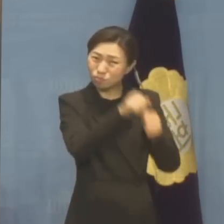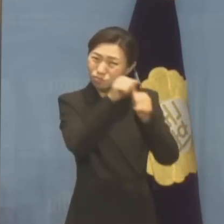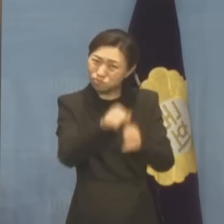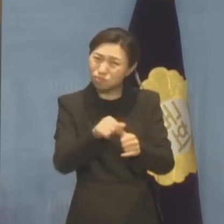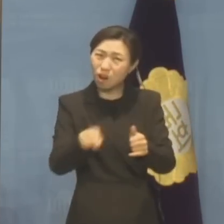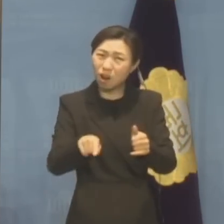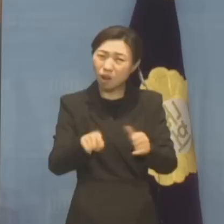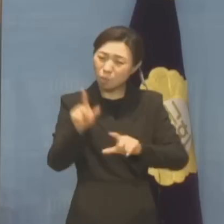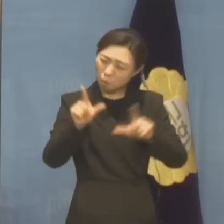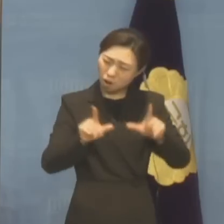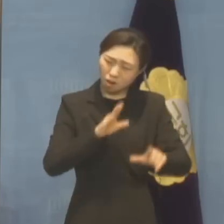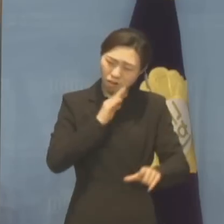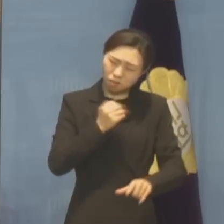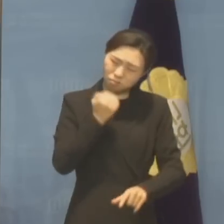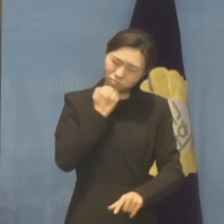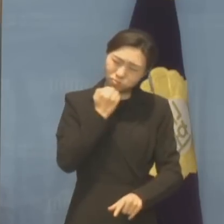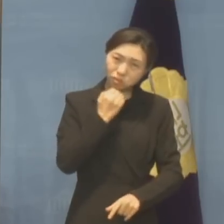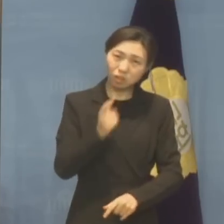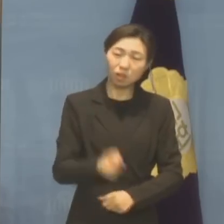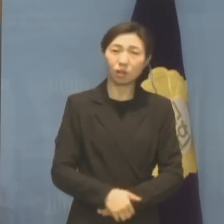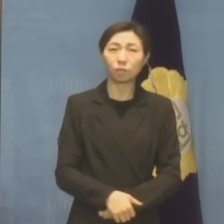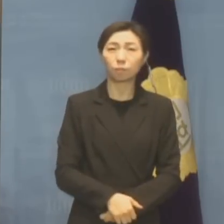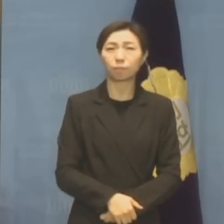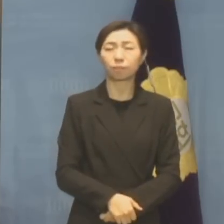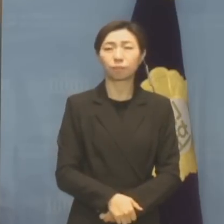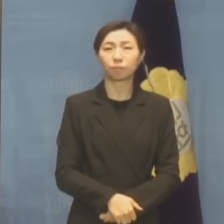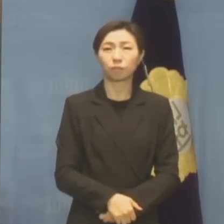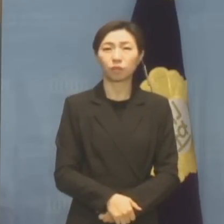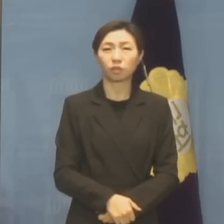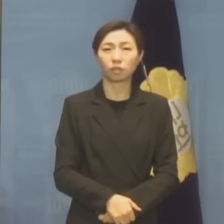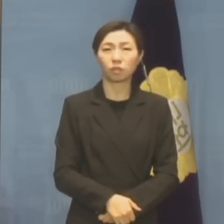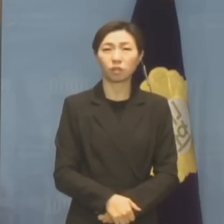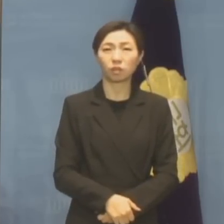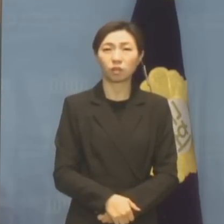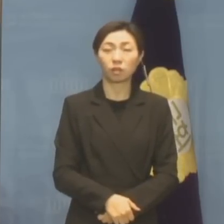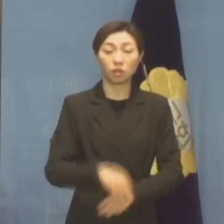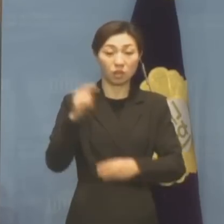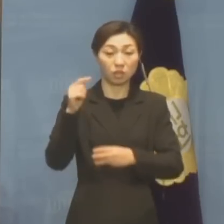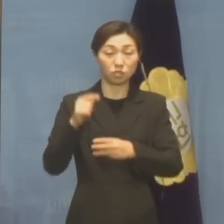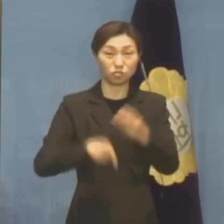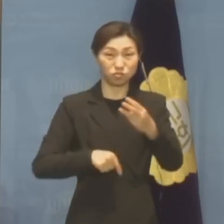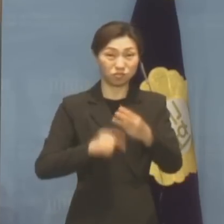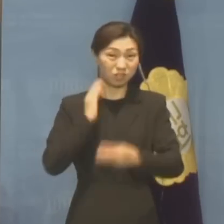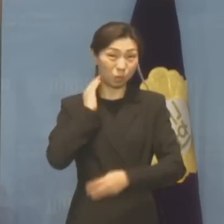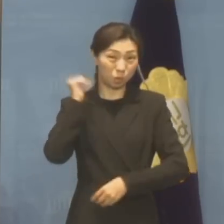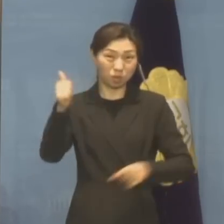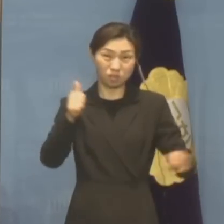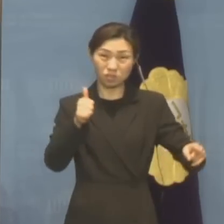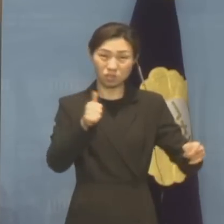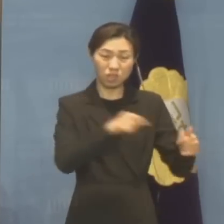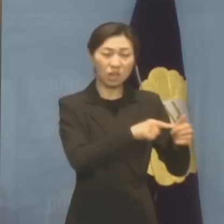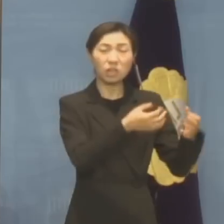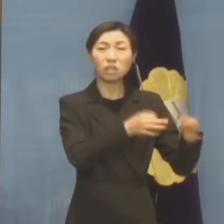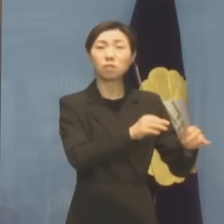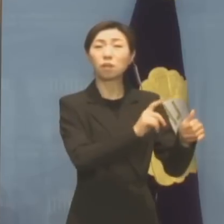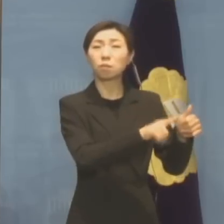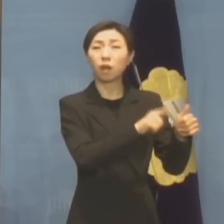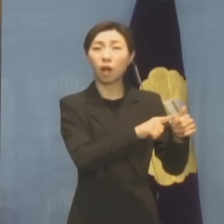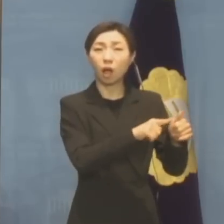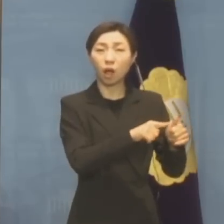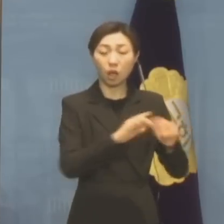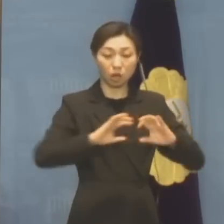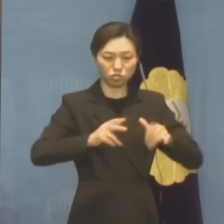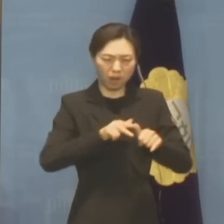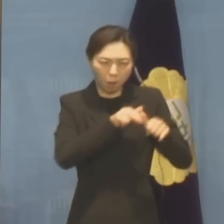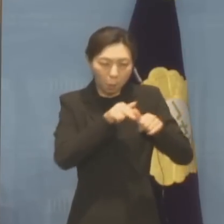일입니다. 윤석열 대통령은 김태호 1차장이 또다시 군사기밀을 유출하지 않는다고 장담할 수